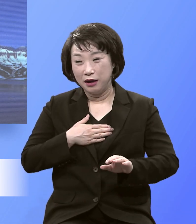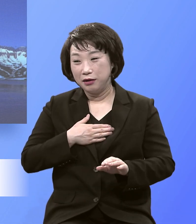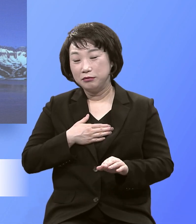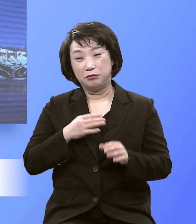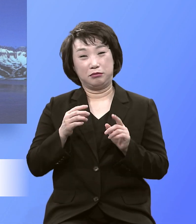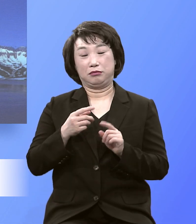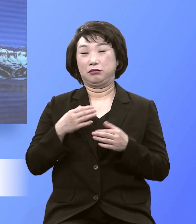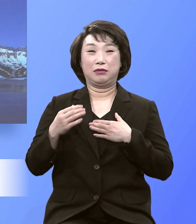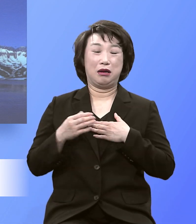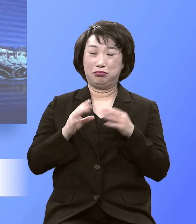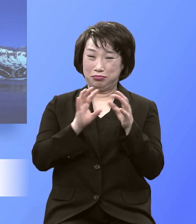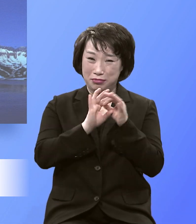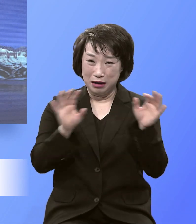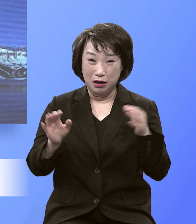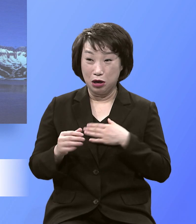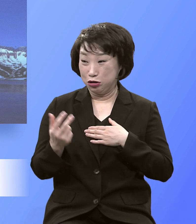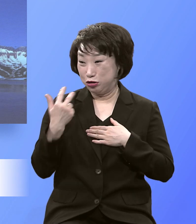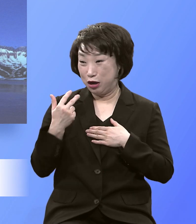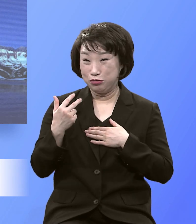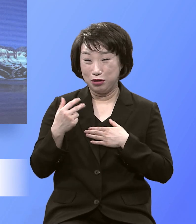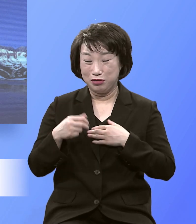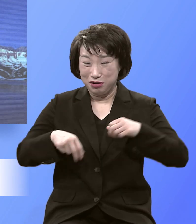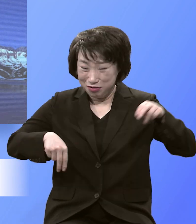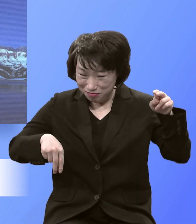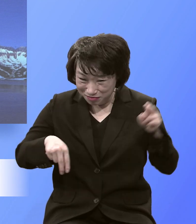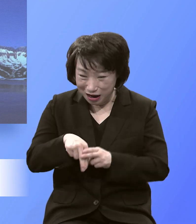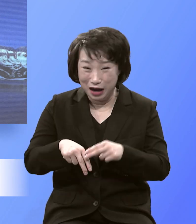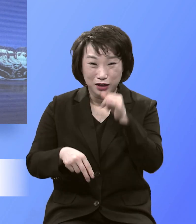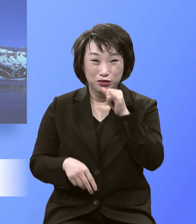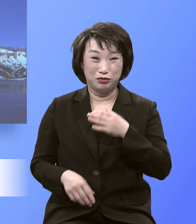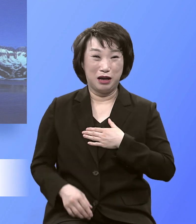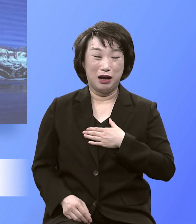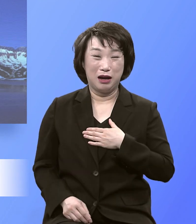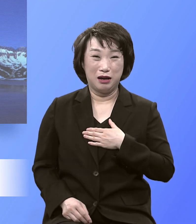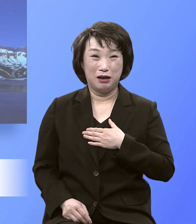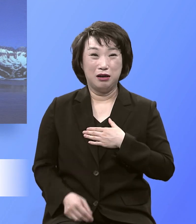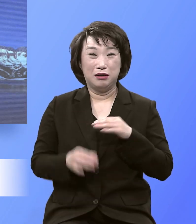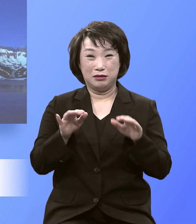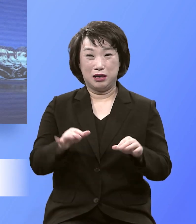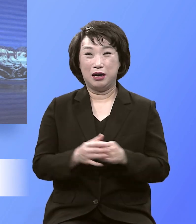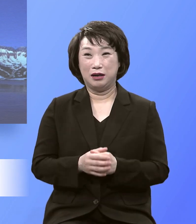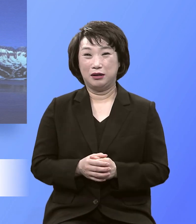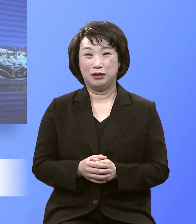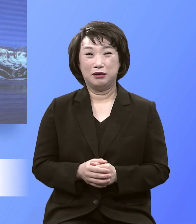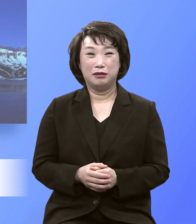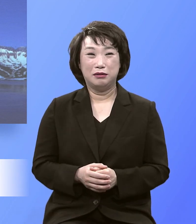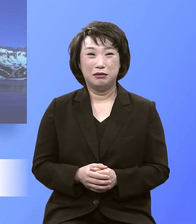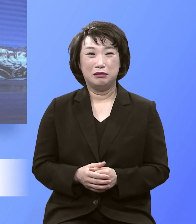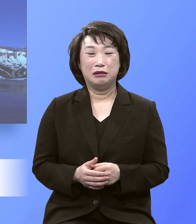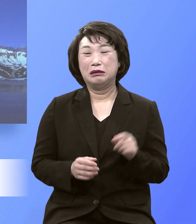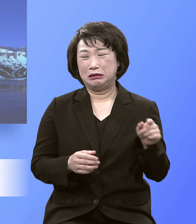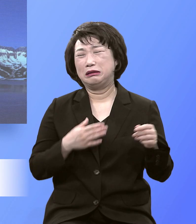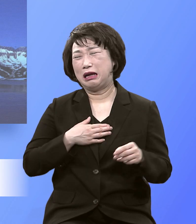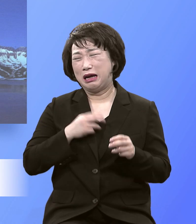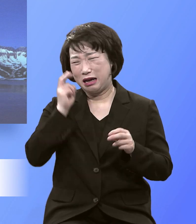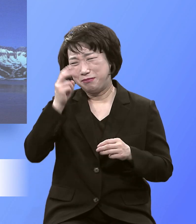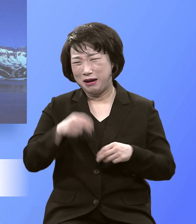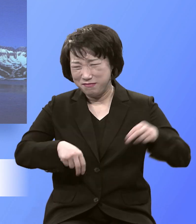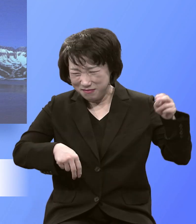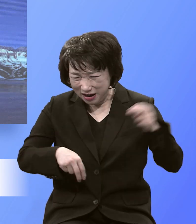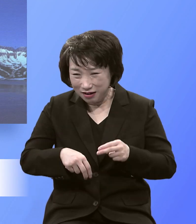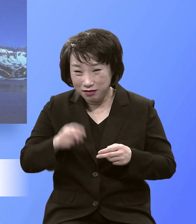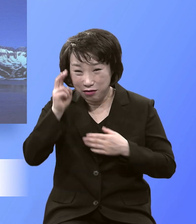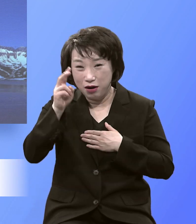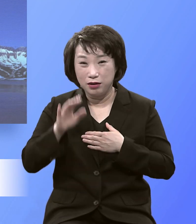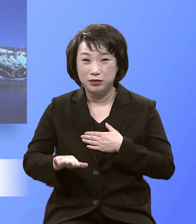열면서도 지난 주일날도 맞았는데 가지고 또 이제 맞을 것이다. 근데 교회